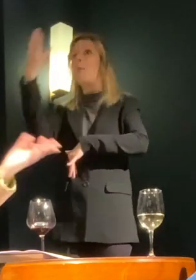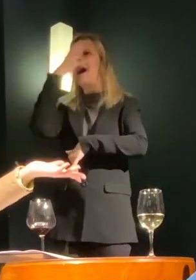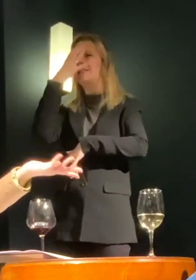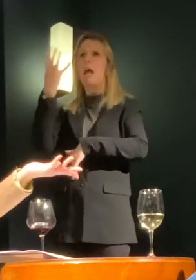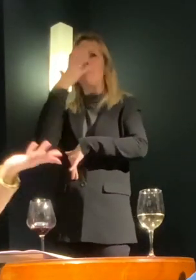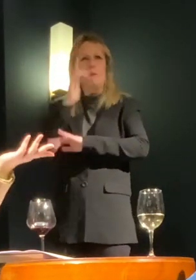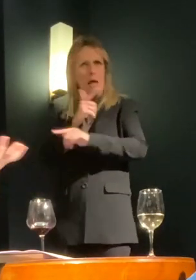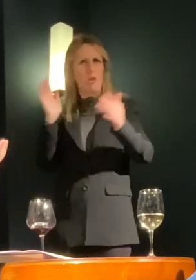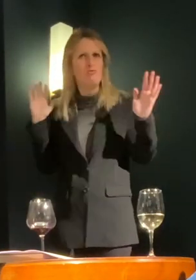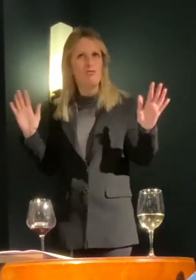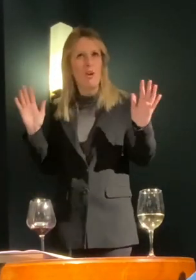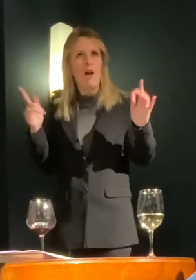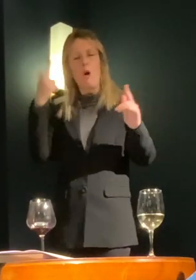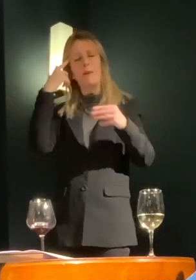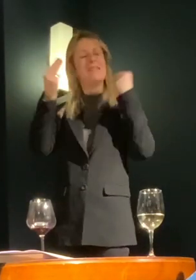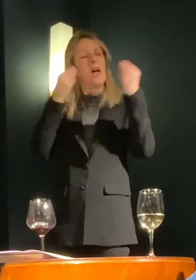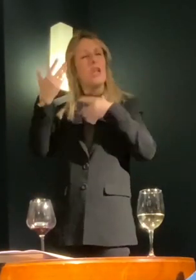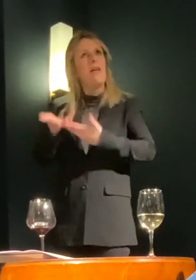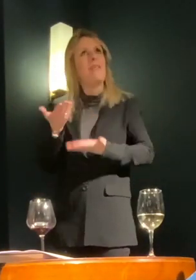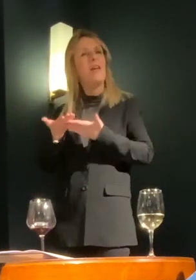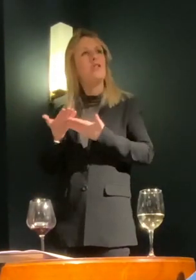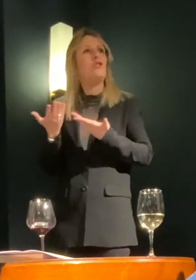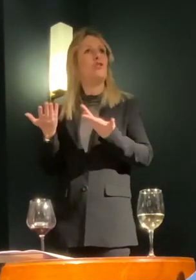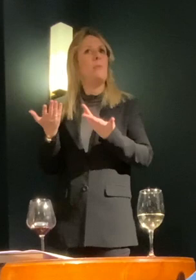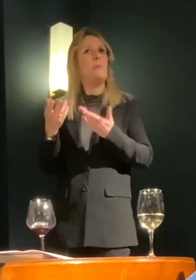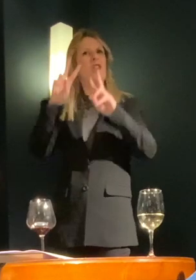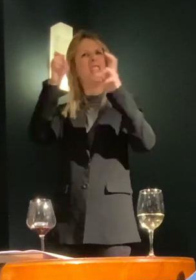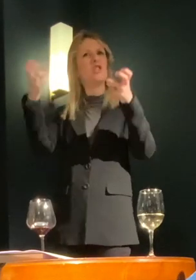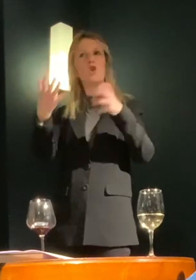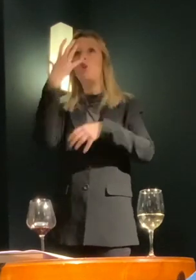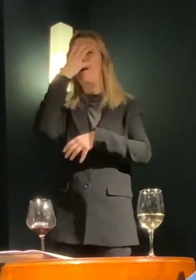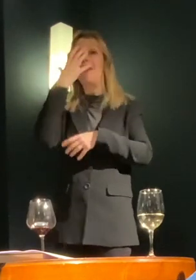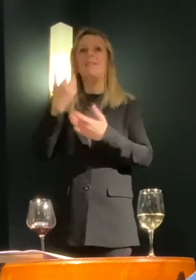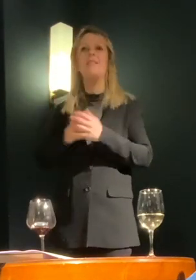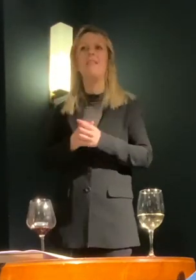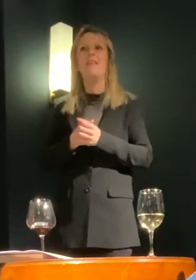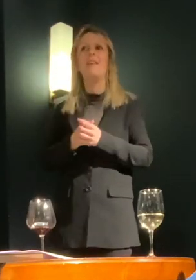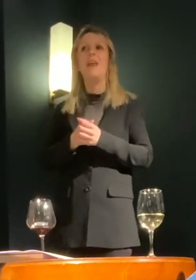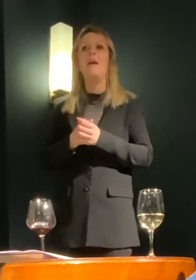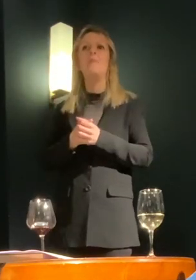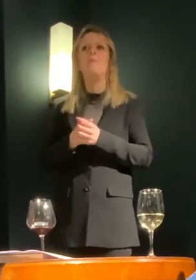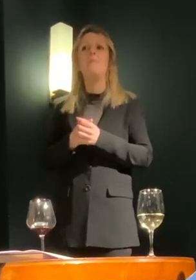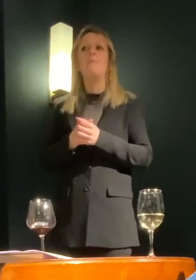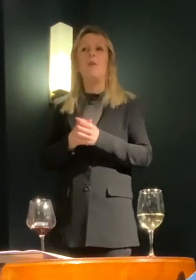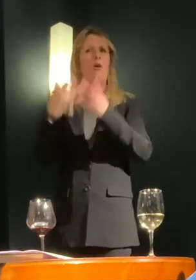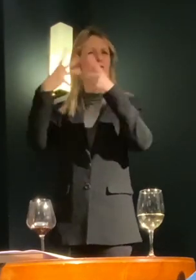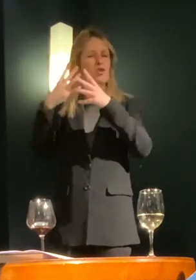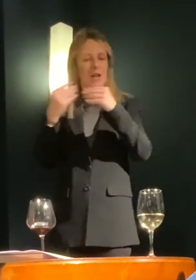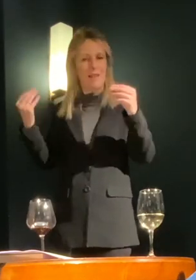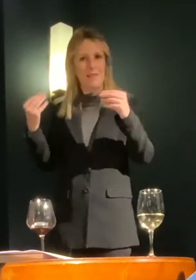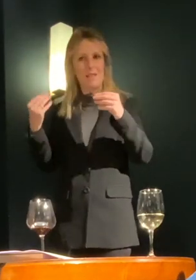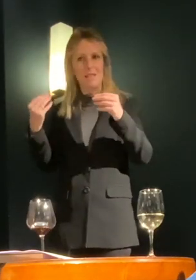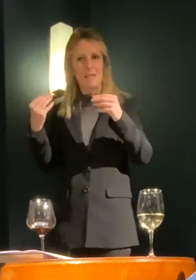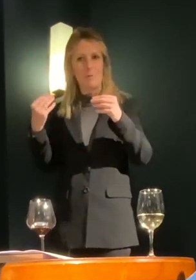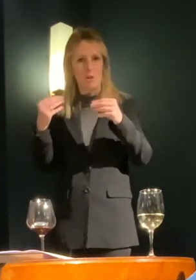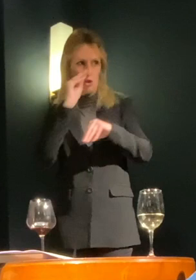ci ho pensato adesso mentre ne stavi parlando del discorso delle maschere, che secondo me invece funziona moltissimo. Se Valerio, adesso ti faccio una